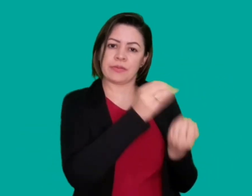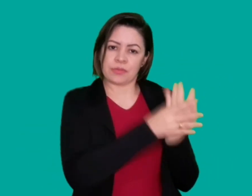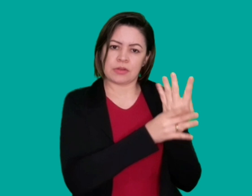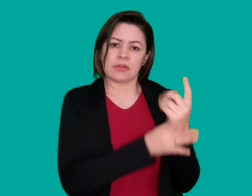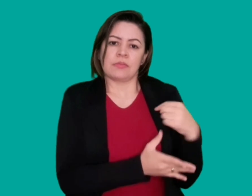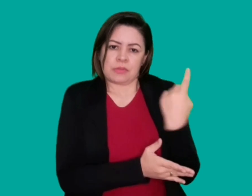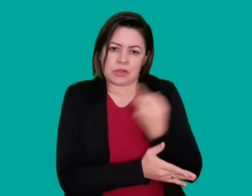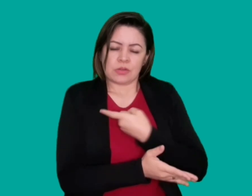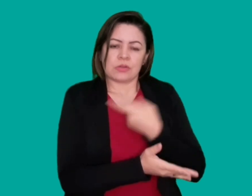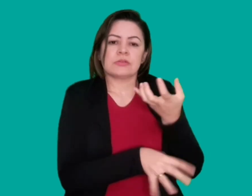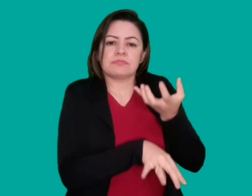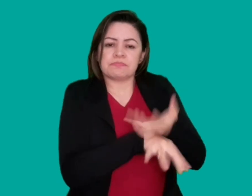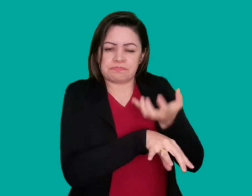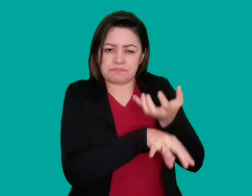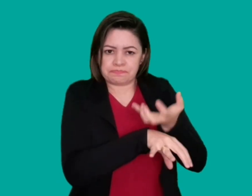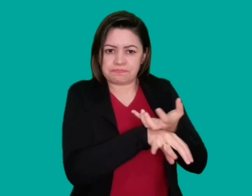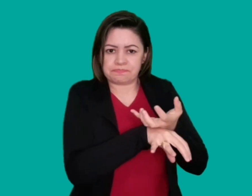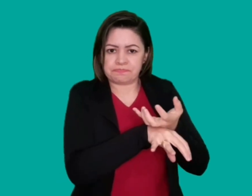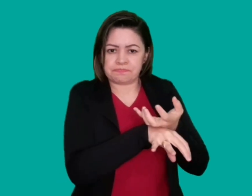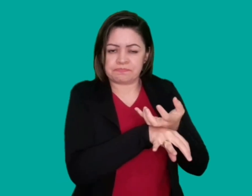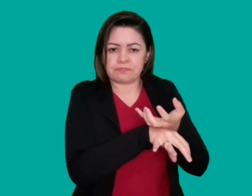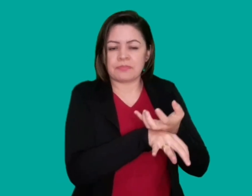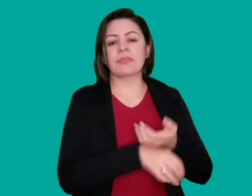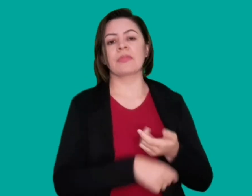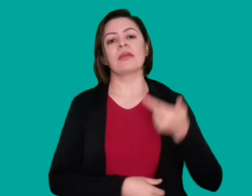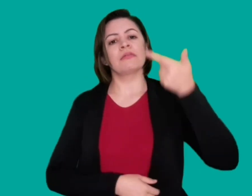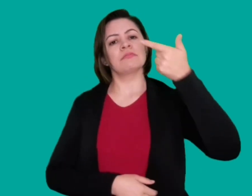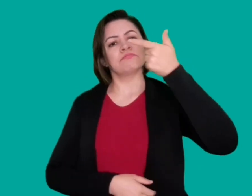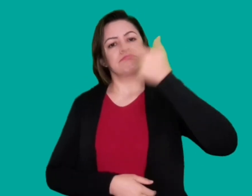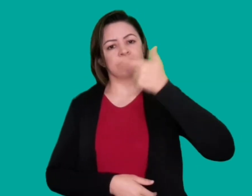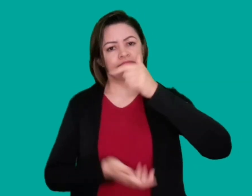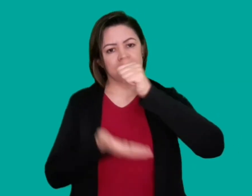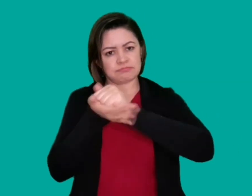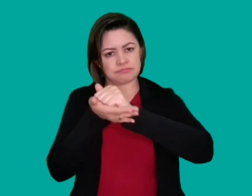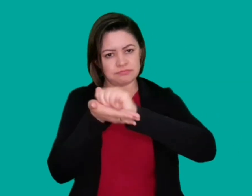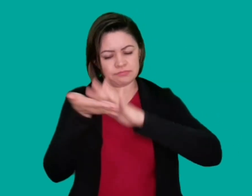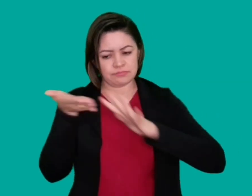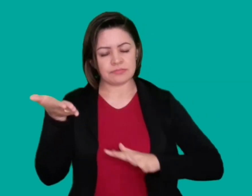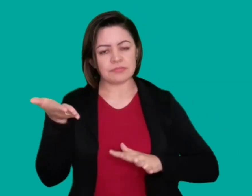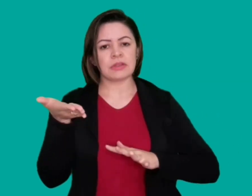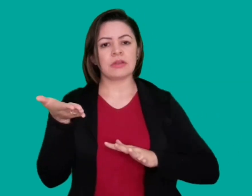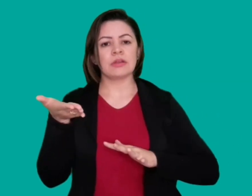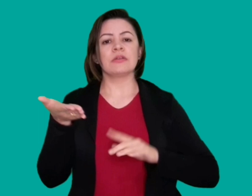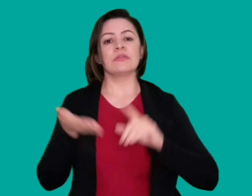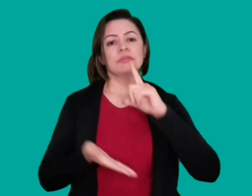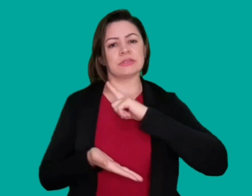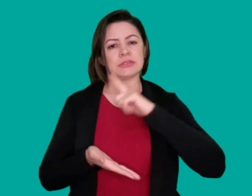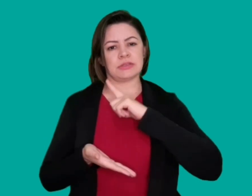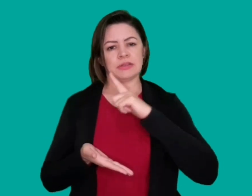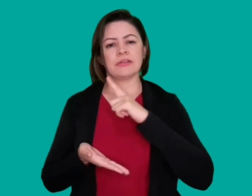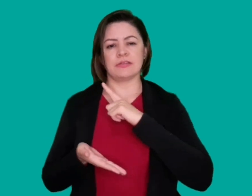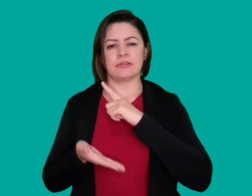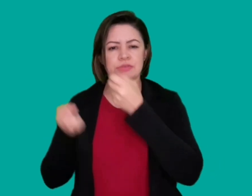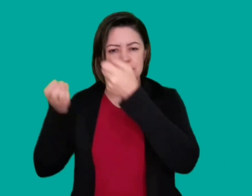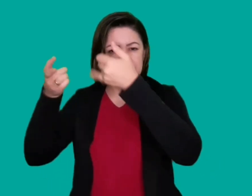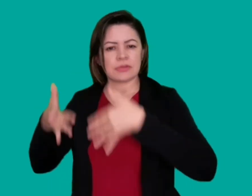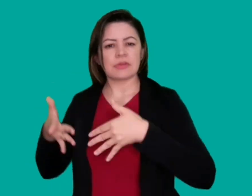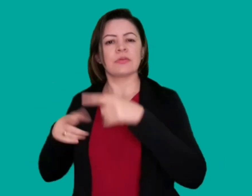LED que foi criado exclusivo para nossa disciplina a segunda atividade e